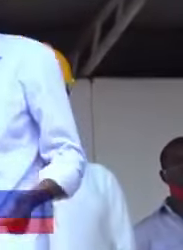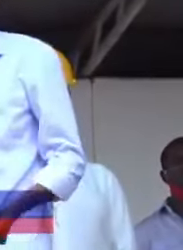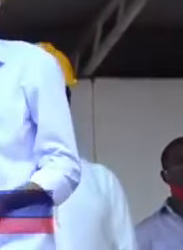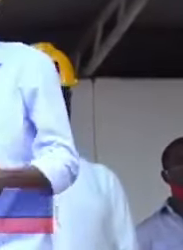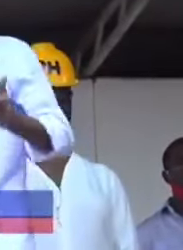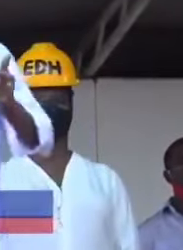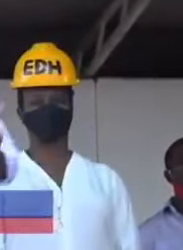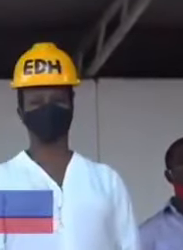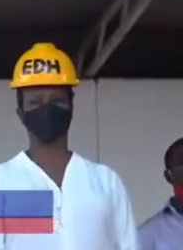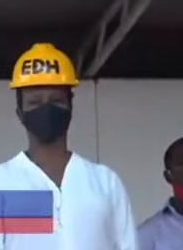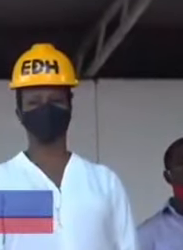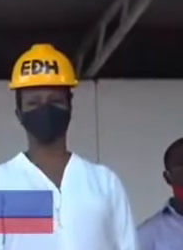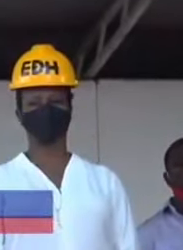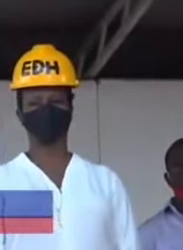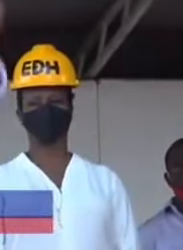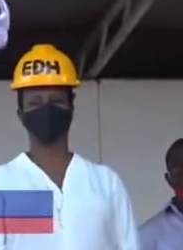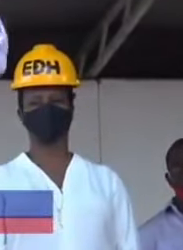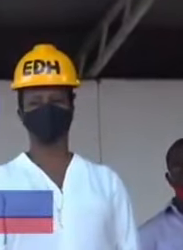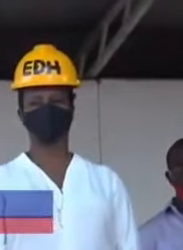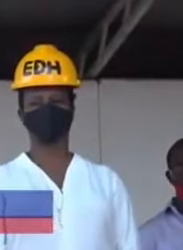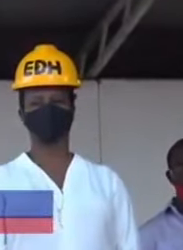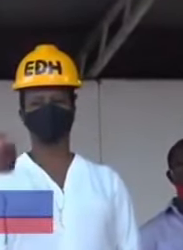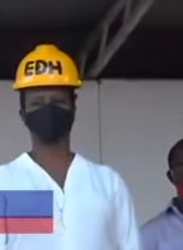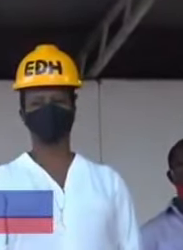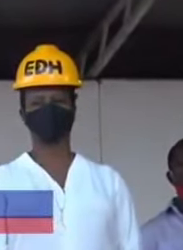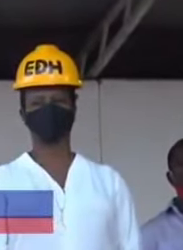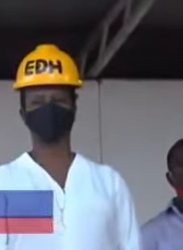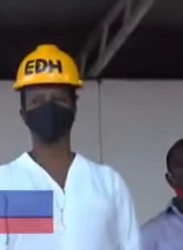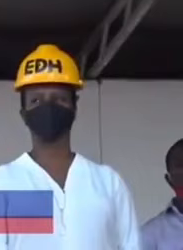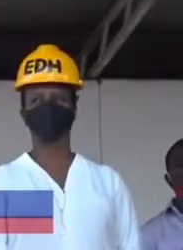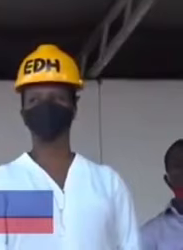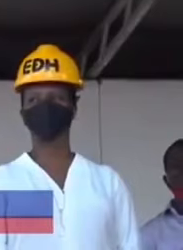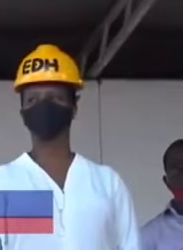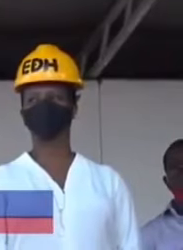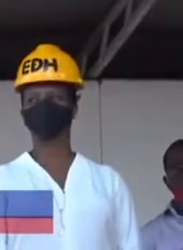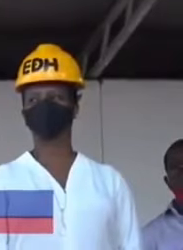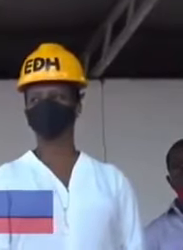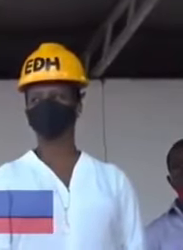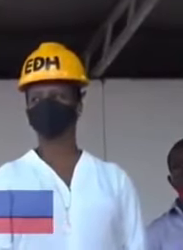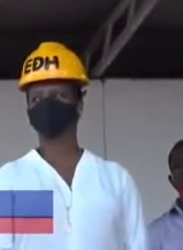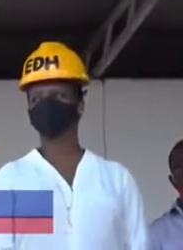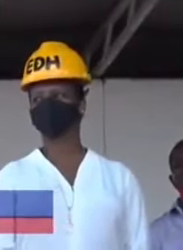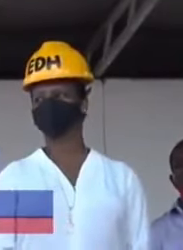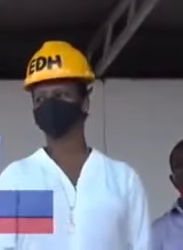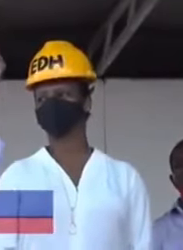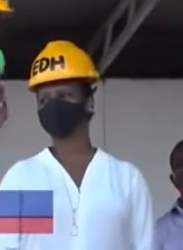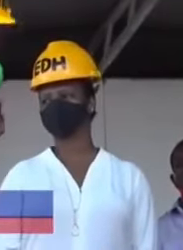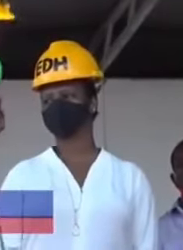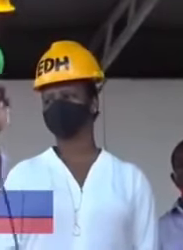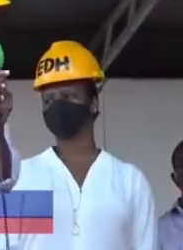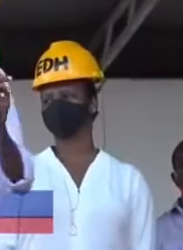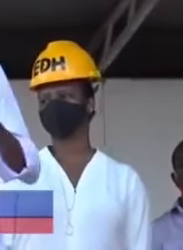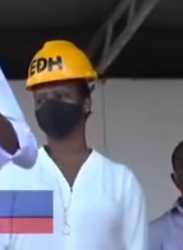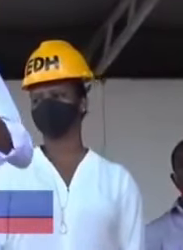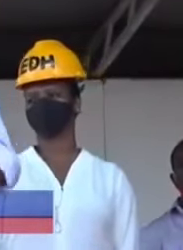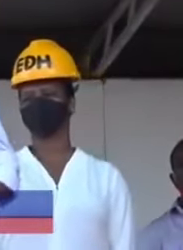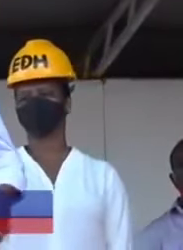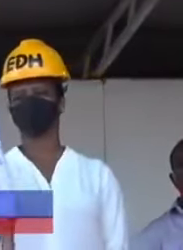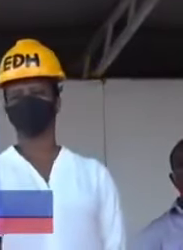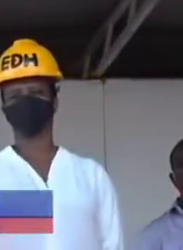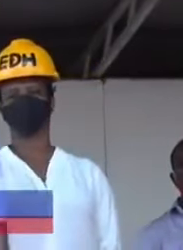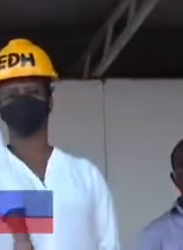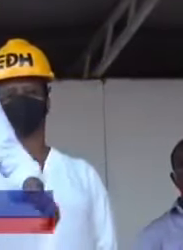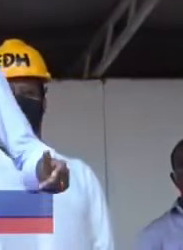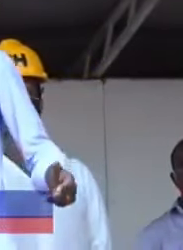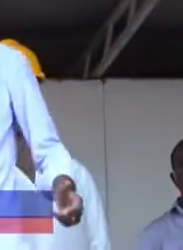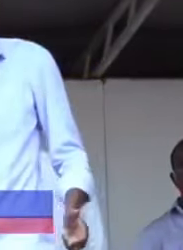donne. Dire ce mandat avec barrage la tannerie la donne. Dire ce mandat avec centrale électrique, cette Philomène la donne. Dire ce mandat